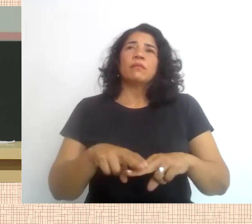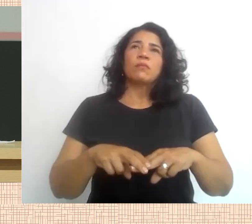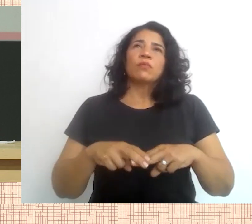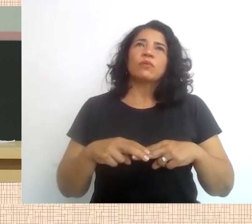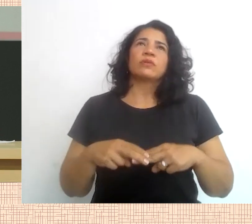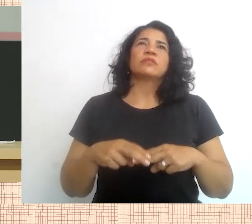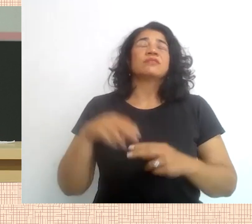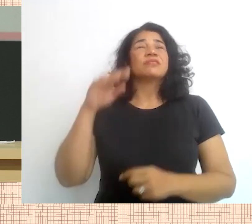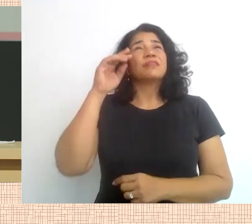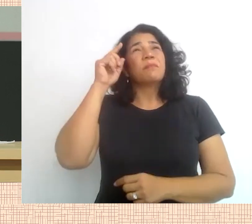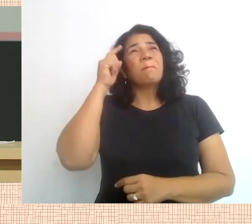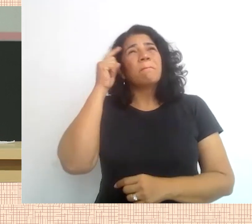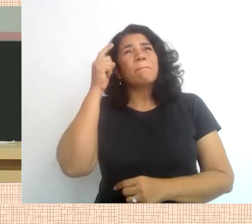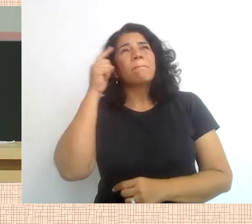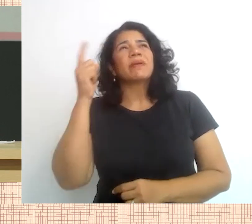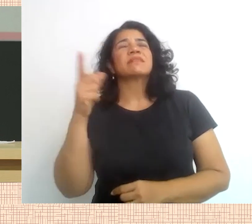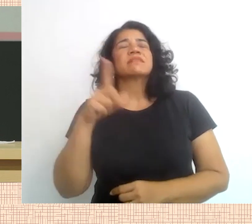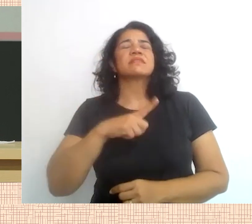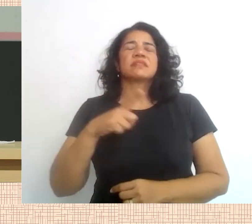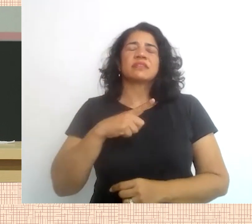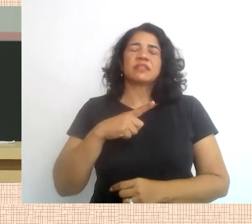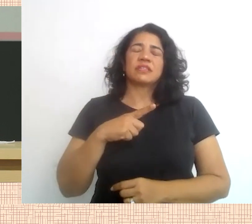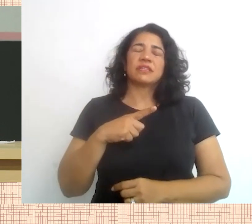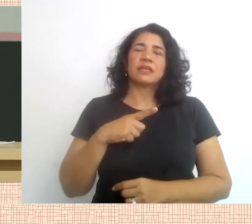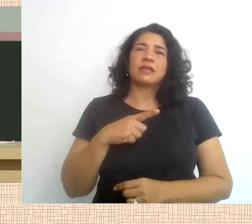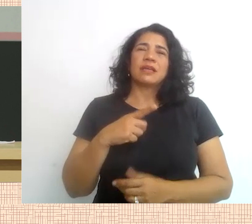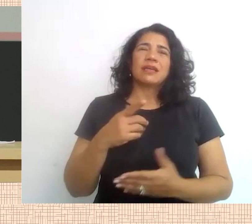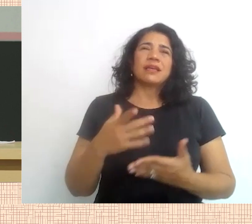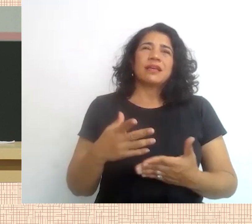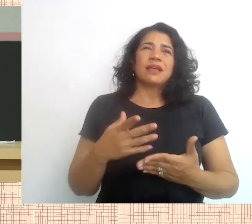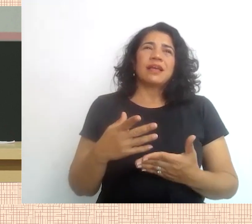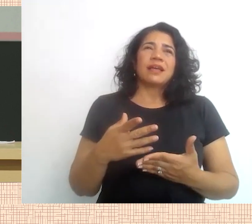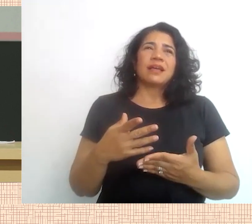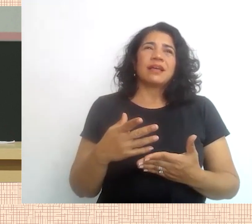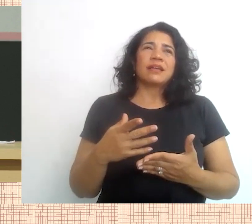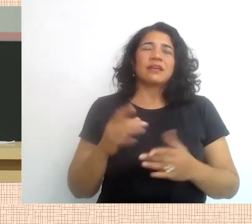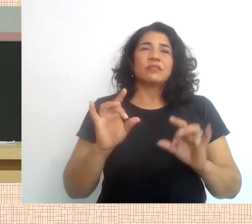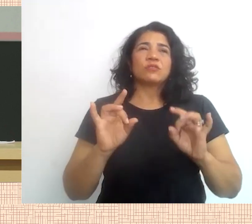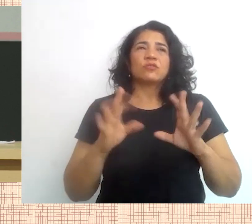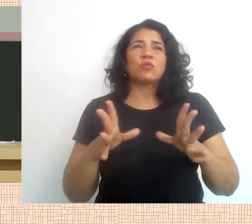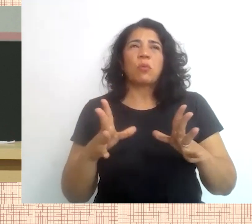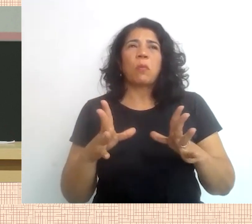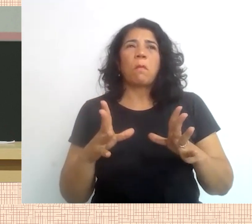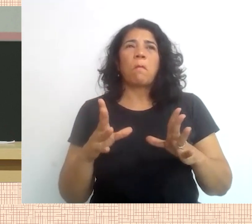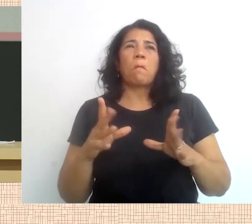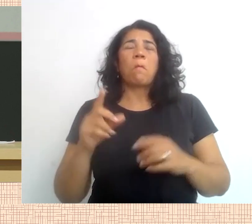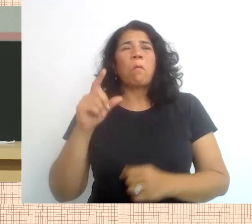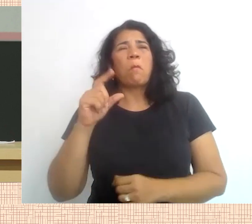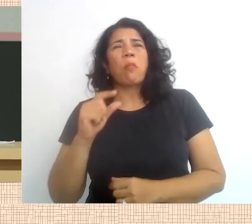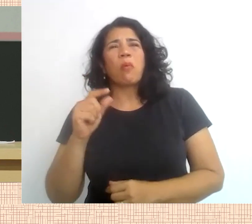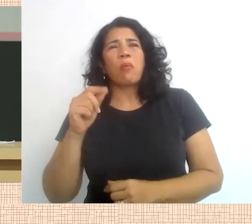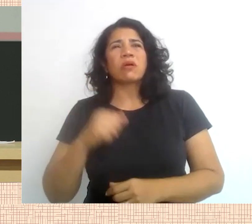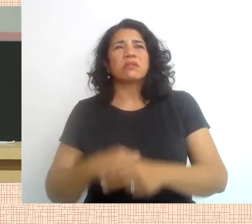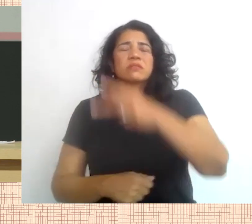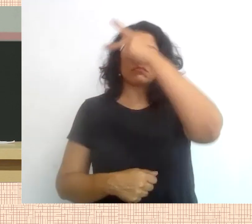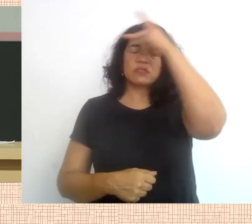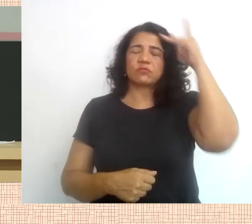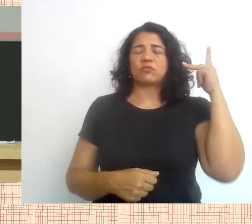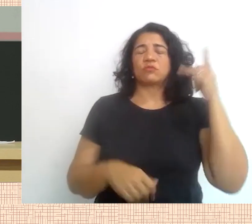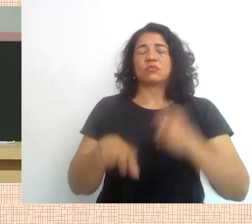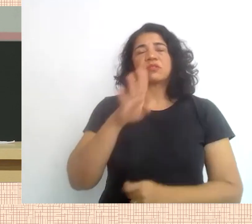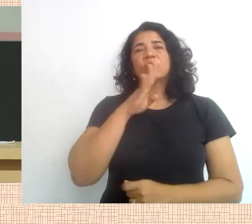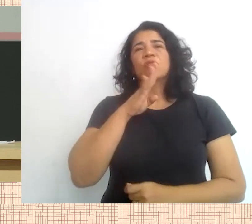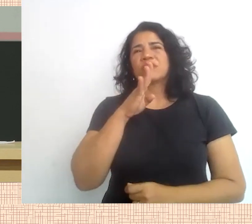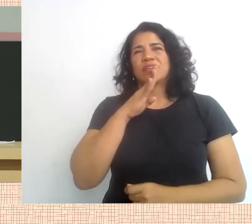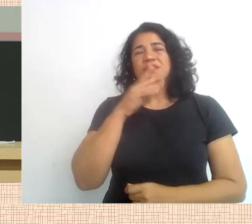8, 18 e 20 a 23. Eles afirmavam que procedem de Deus várias